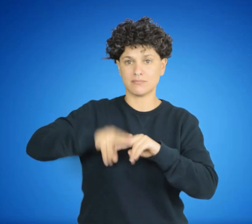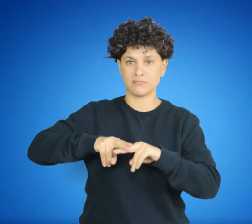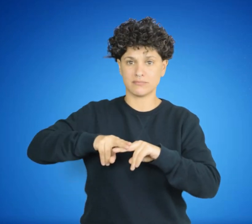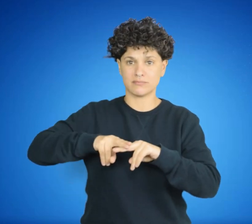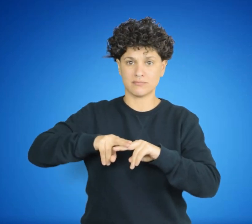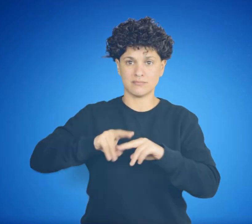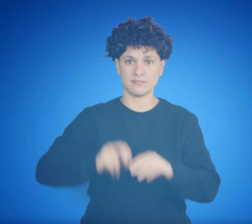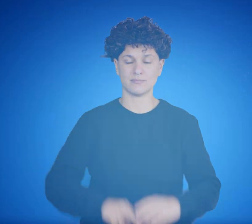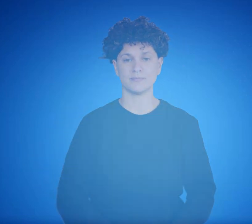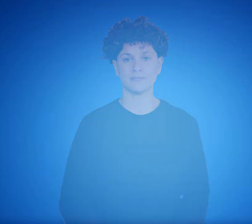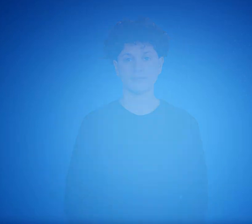¡Gracias! ¡Gracias!